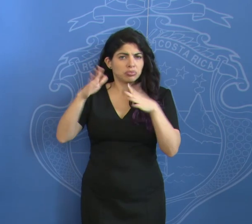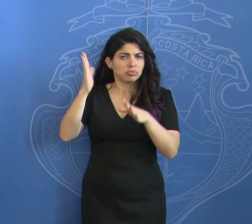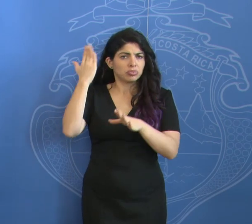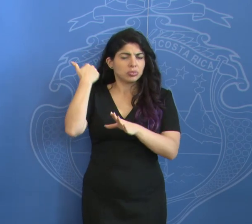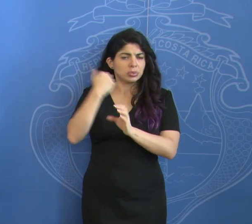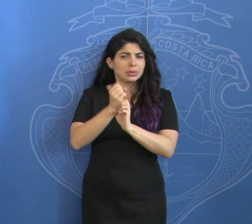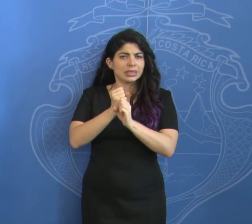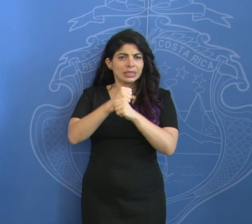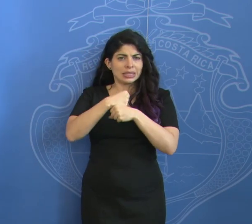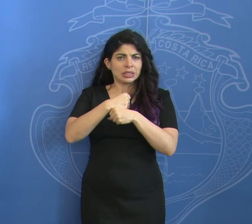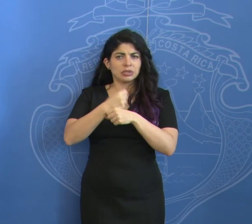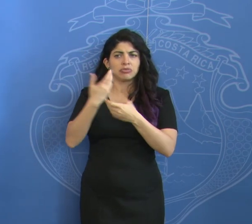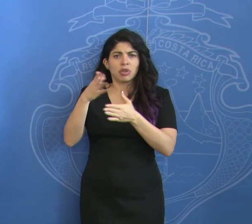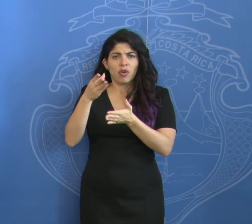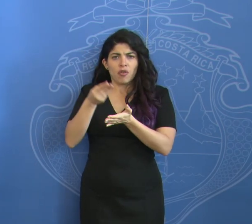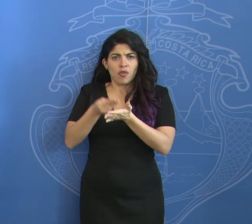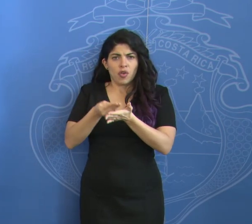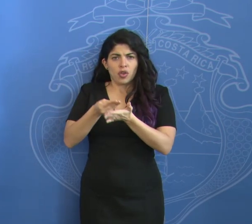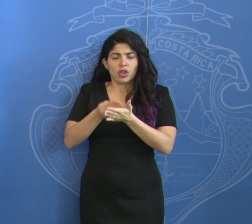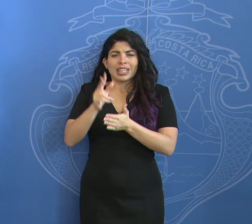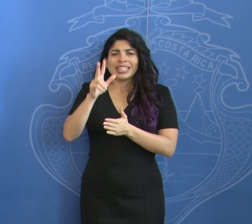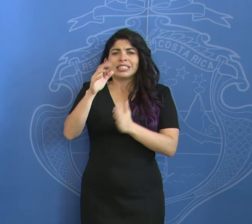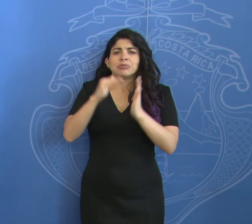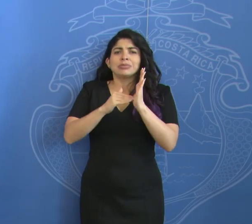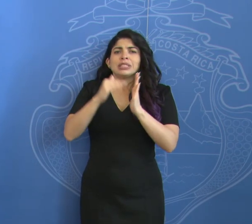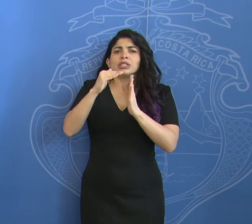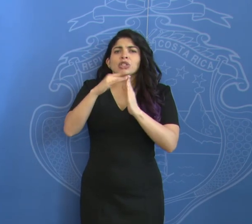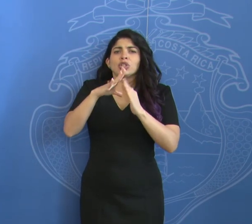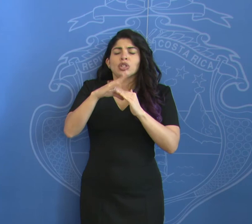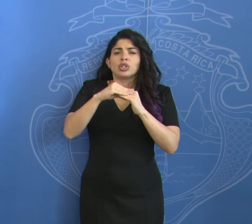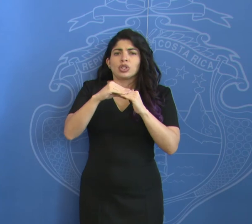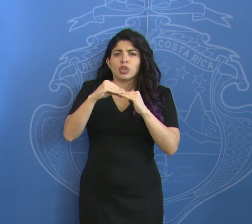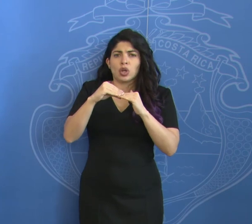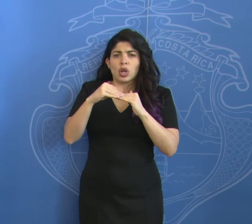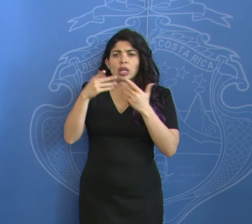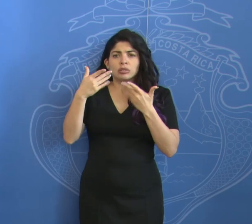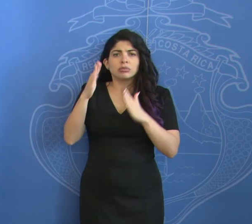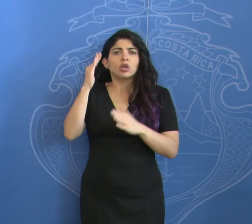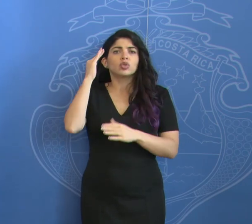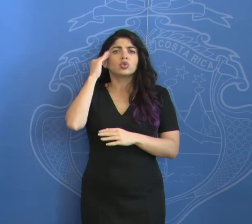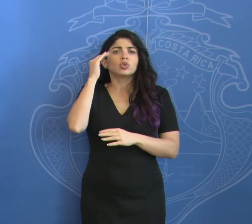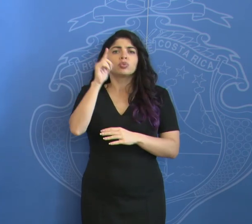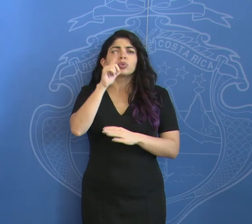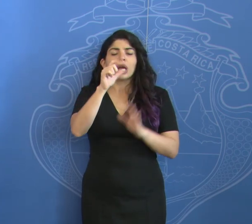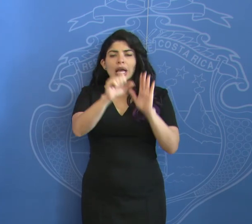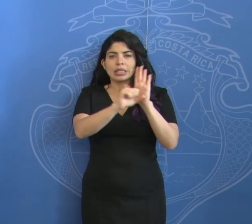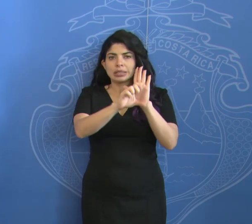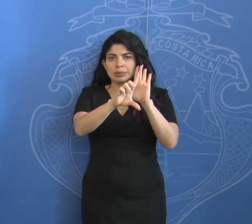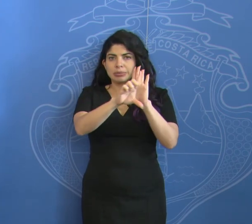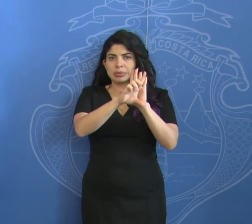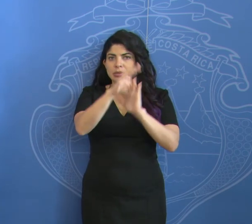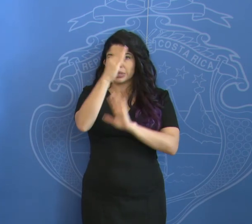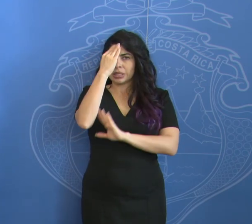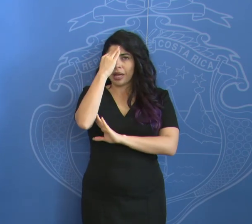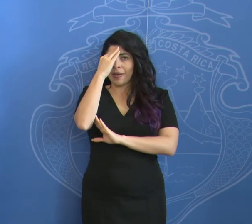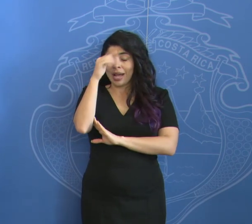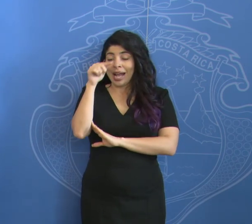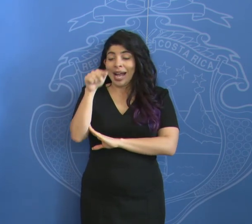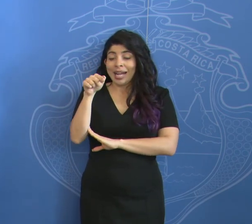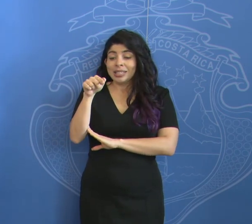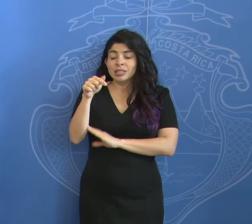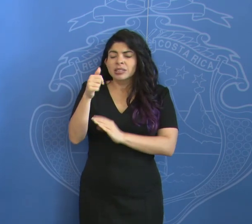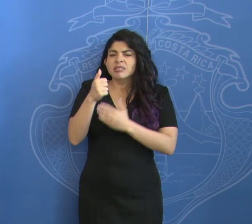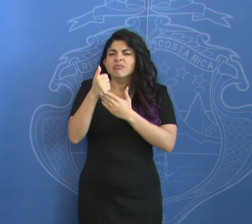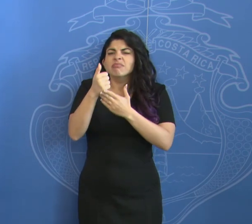están obtenidos los recursos por 300 millones de dólares que está en conocimiento de la Asamblea Legislativa, y que eso